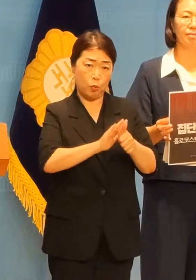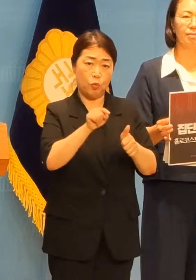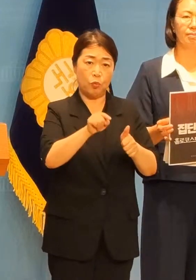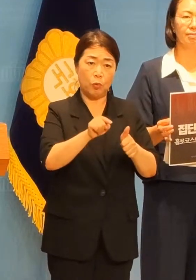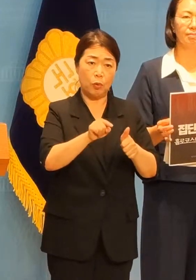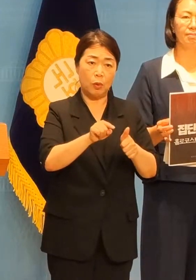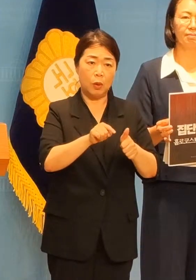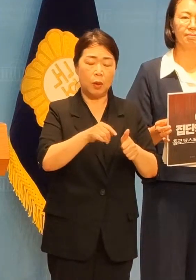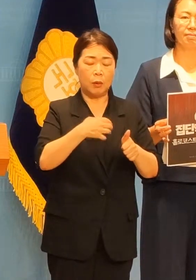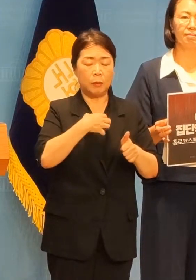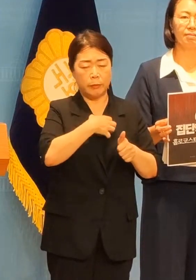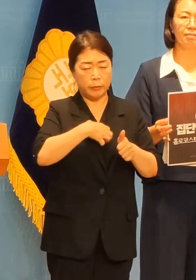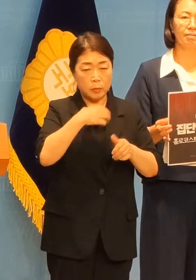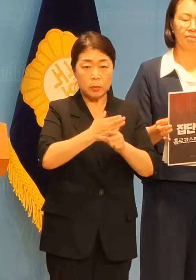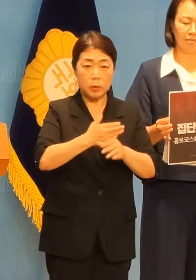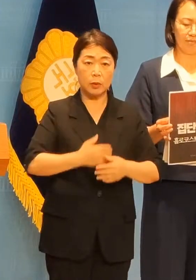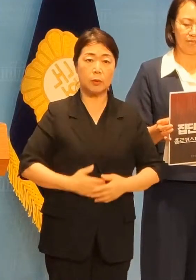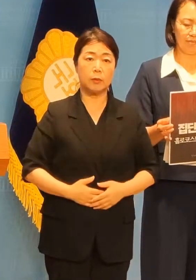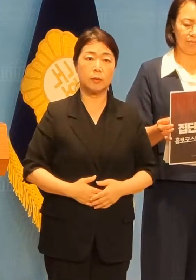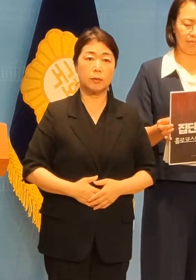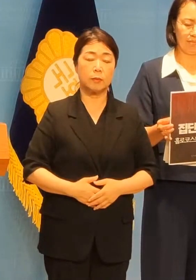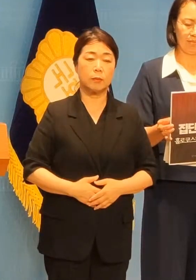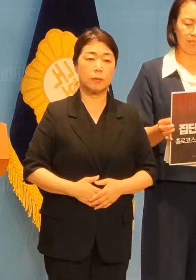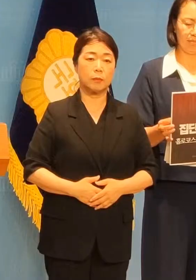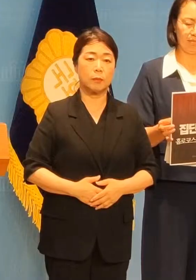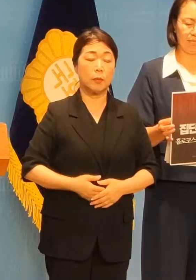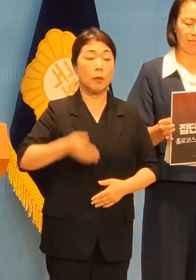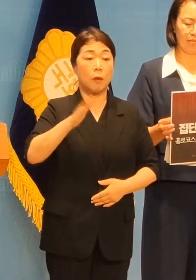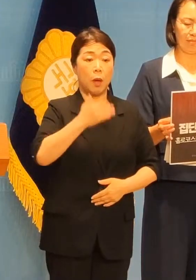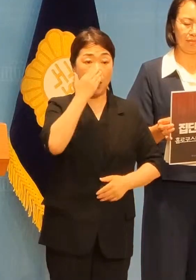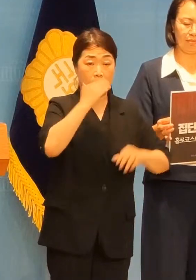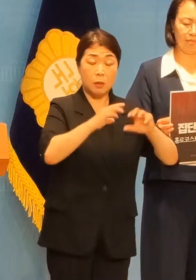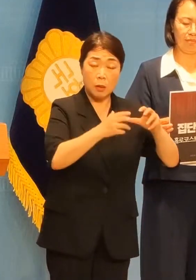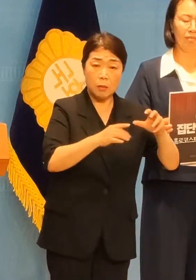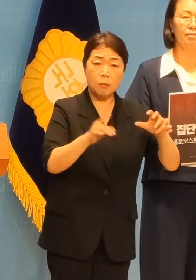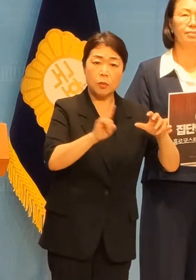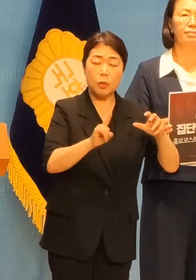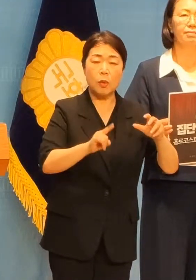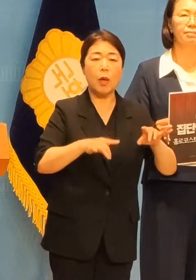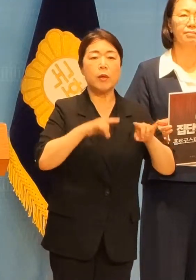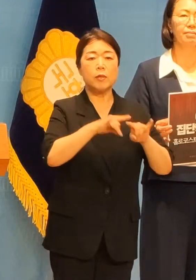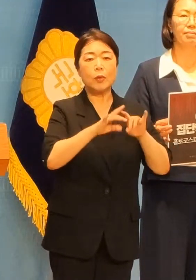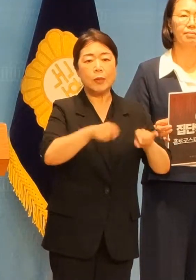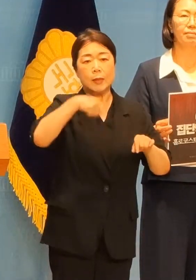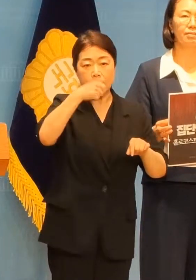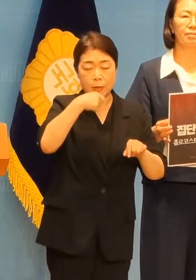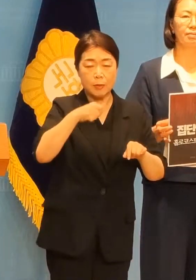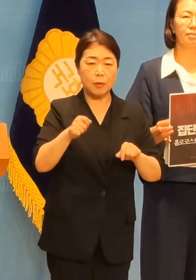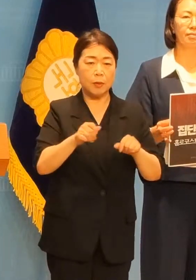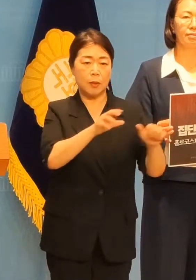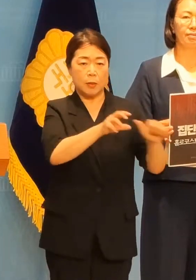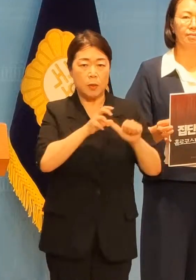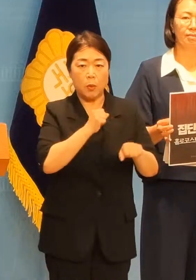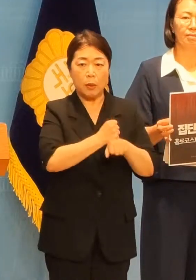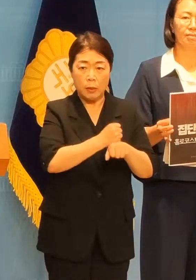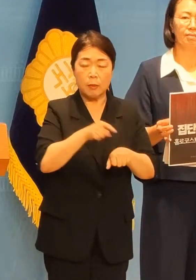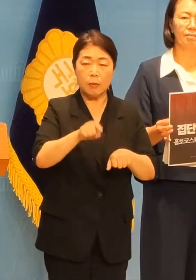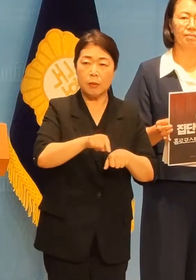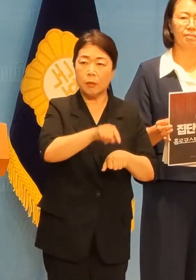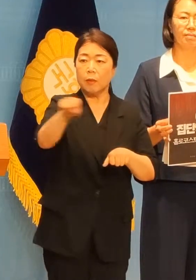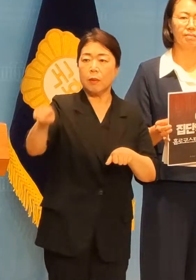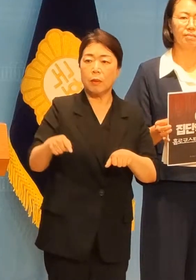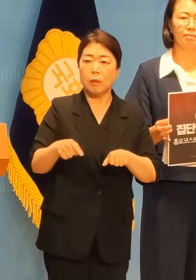있습니다. 더욱이 이스라엘은 전기와 식량을 전쟁 도구로 삼아 생존 자체를